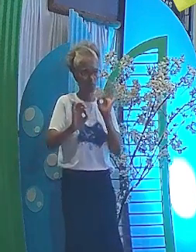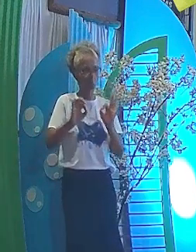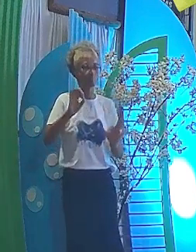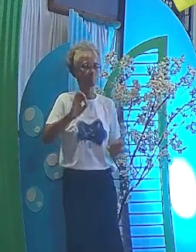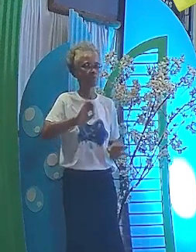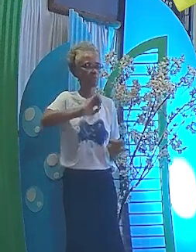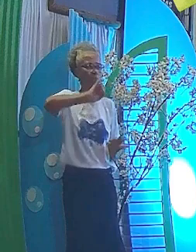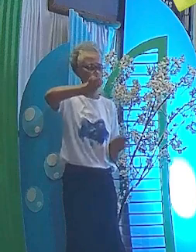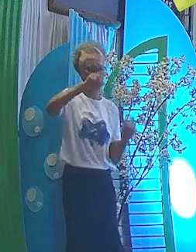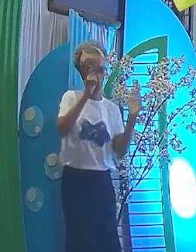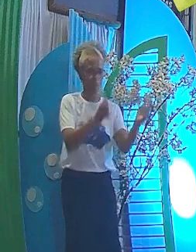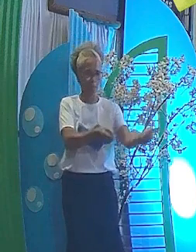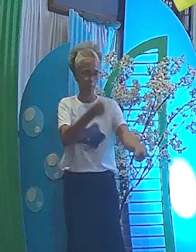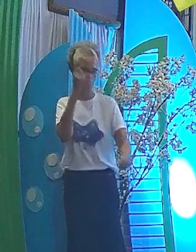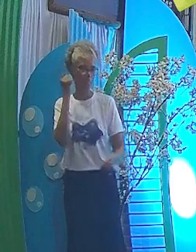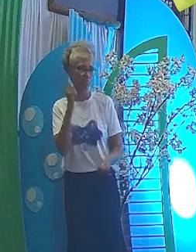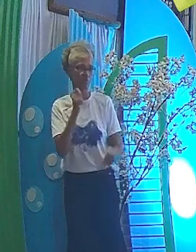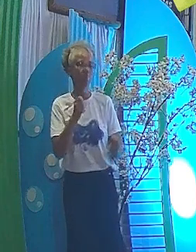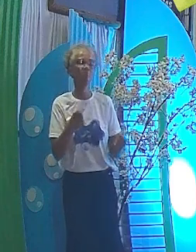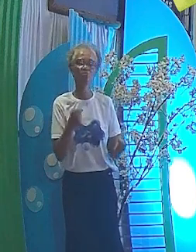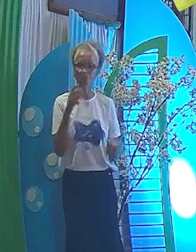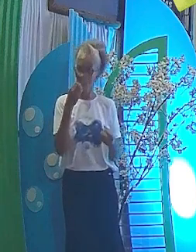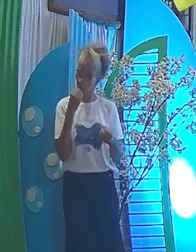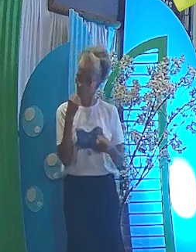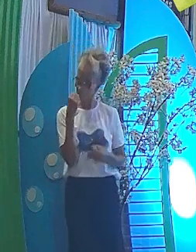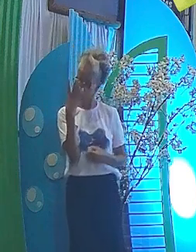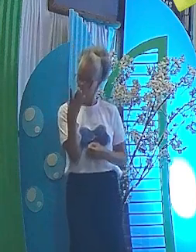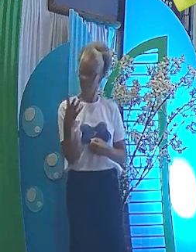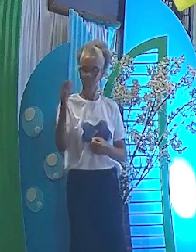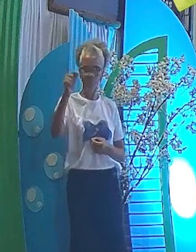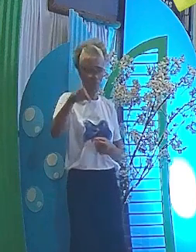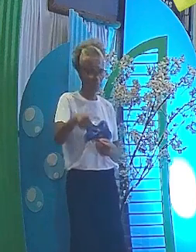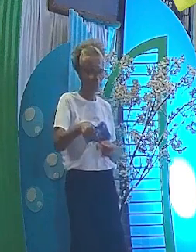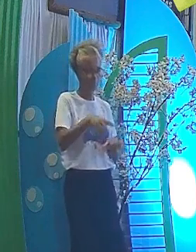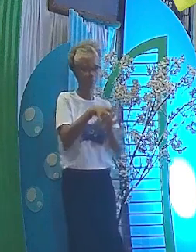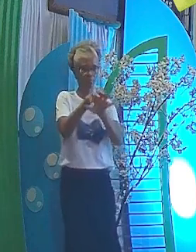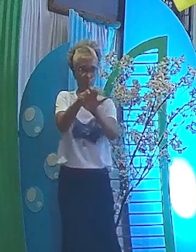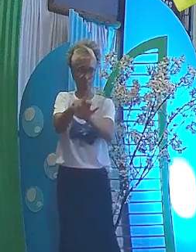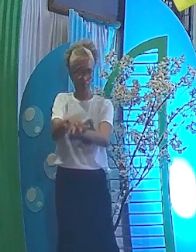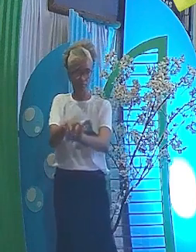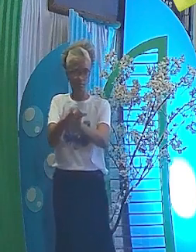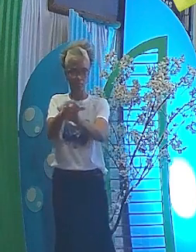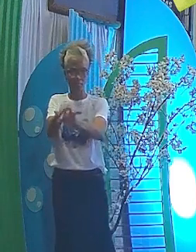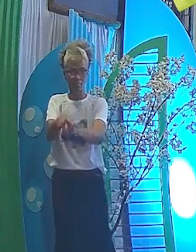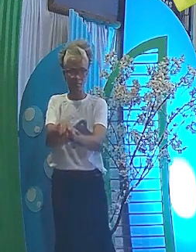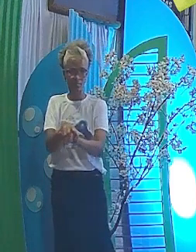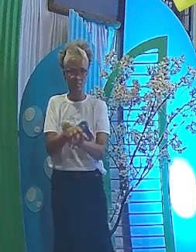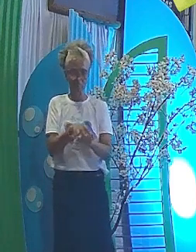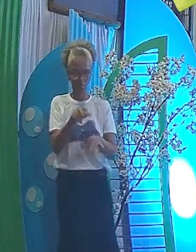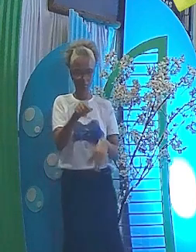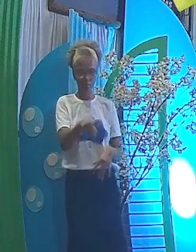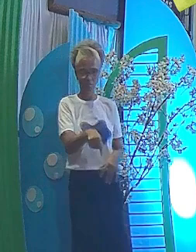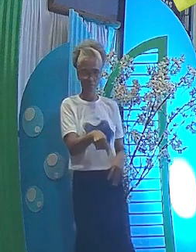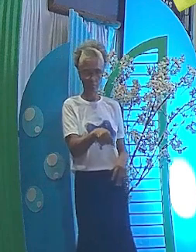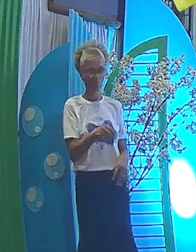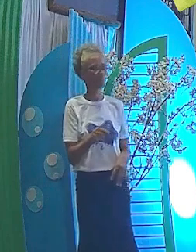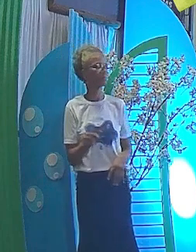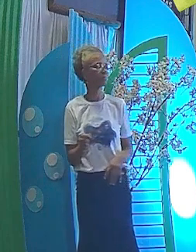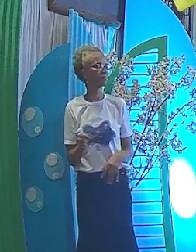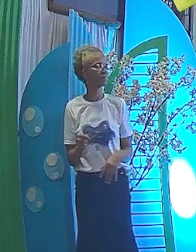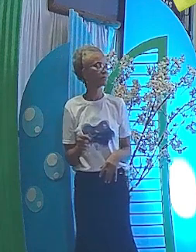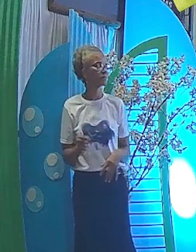um espaço importante para a comunidade nativa de Praia do Forte, é onde a gente realiza também uma parte da nossa